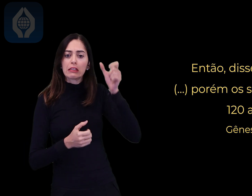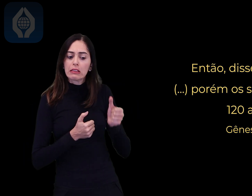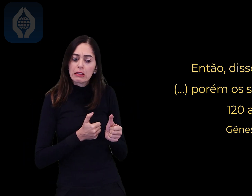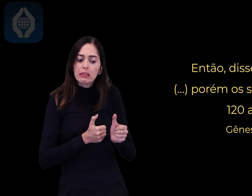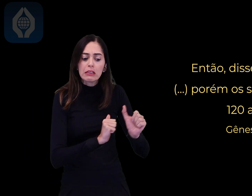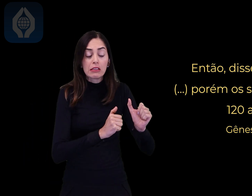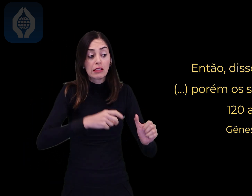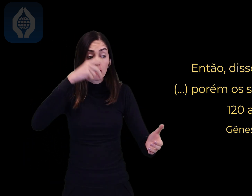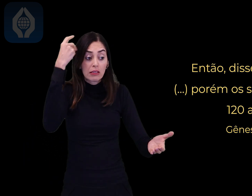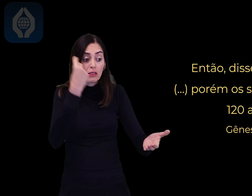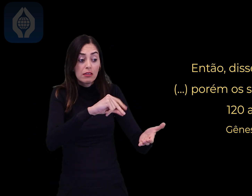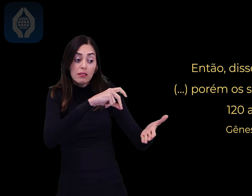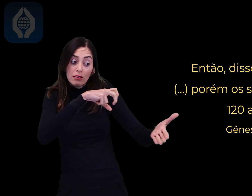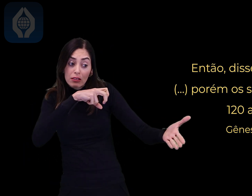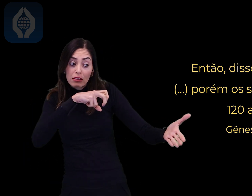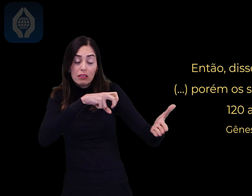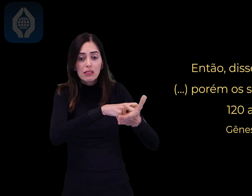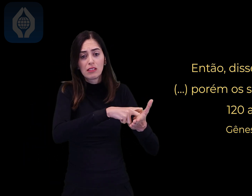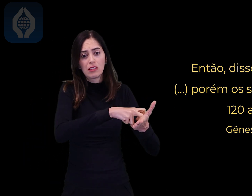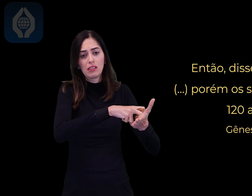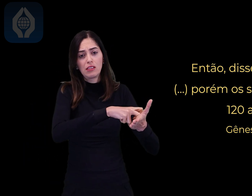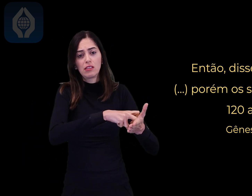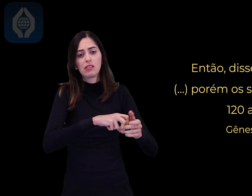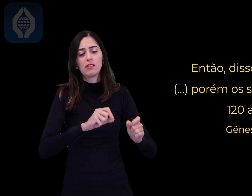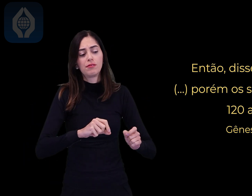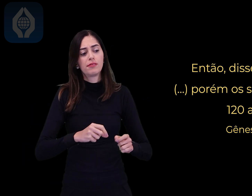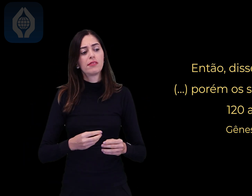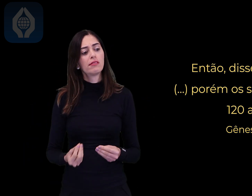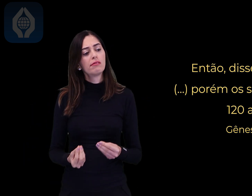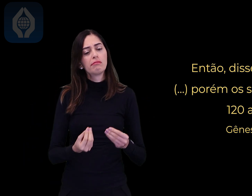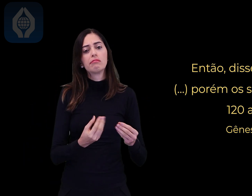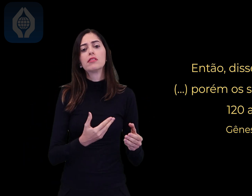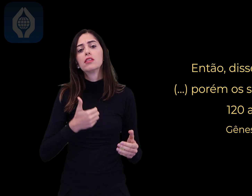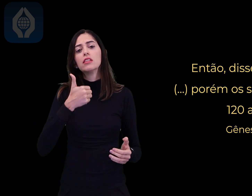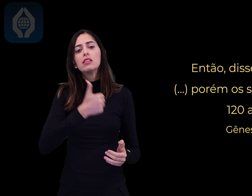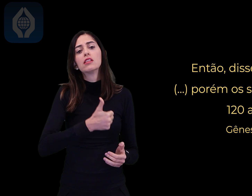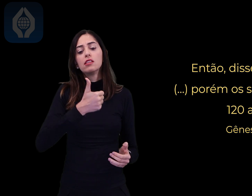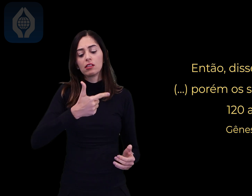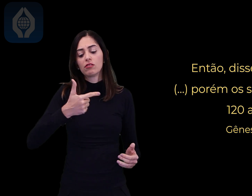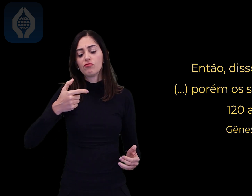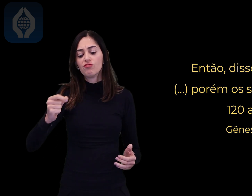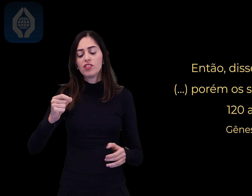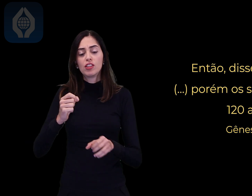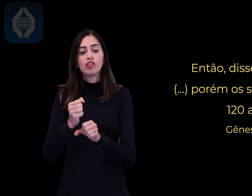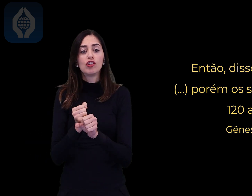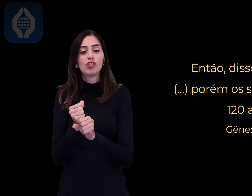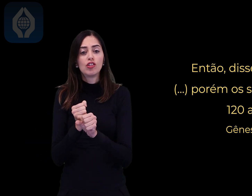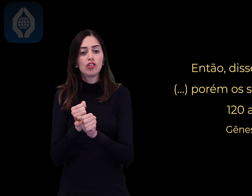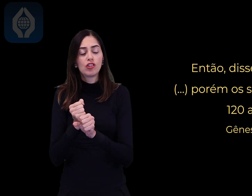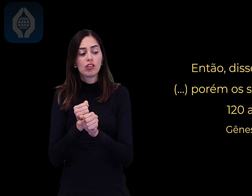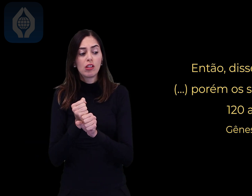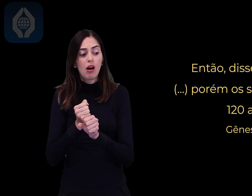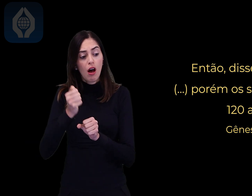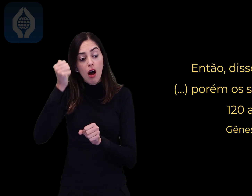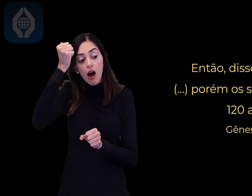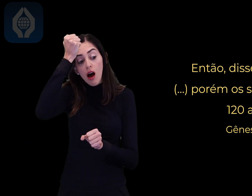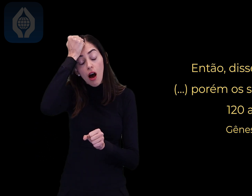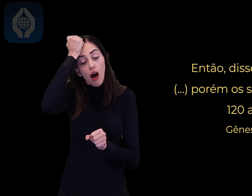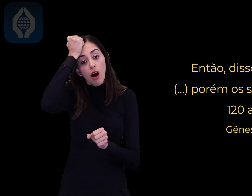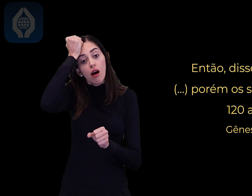castigaria. Deus disse que lhes daria 120 anos. Se eles não se arrependessem dentro de 120